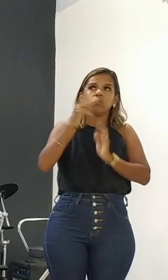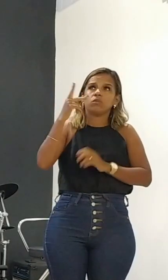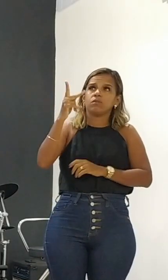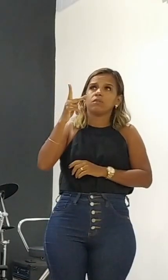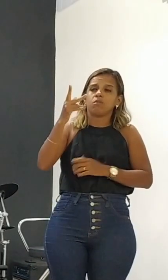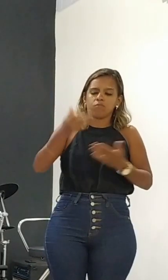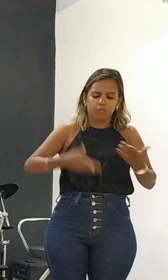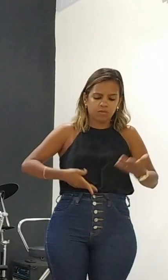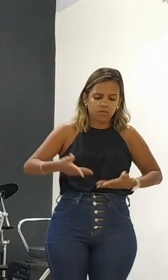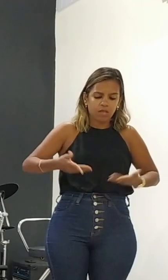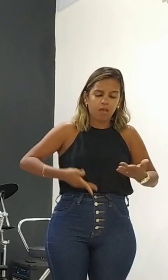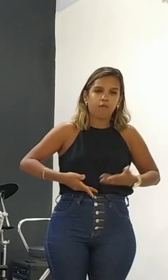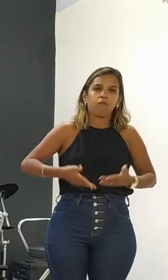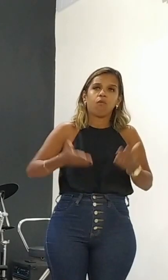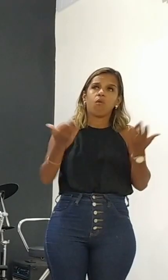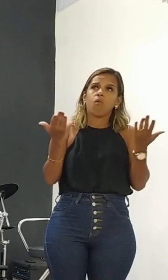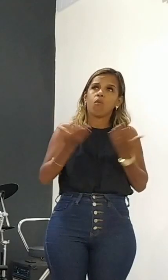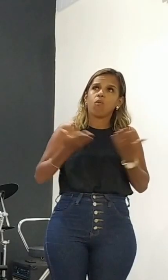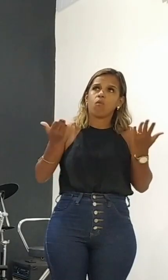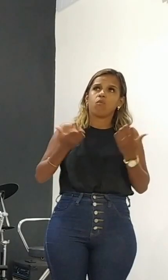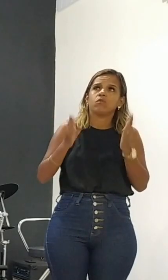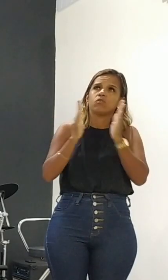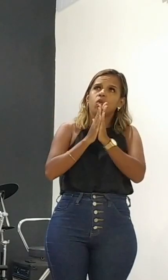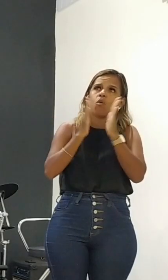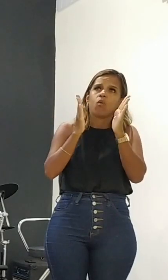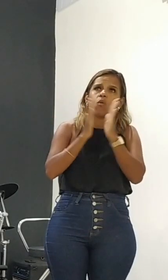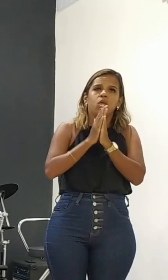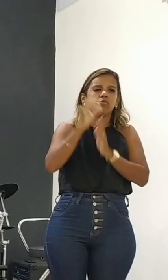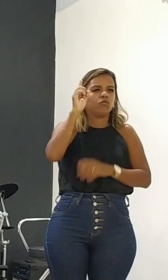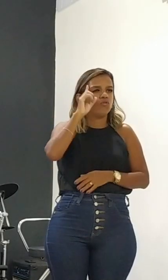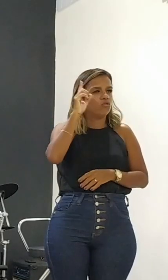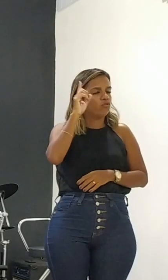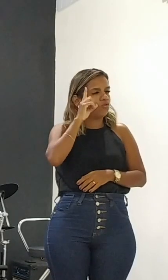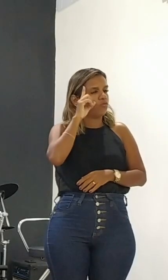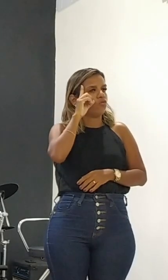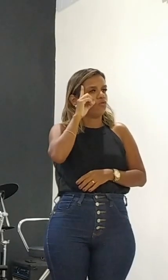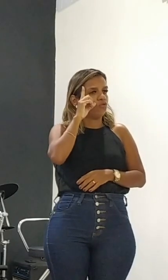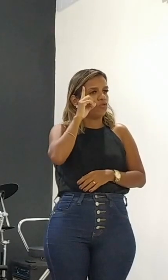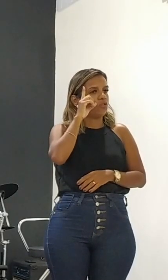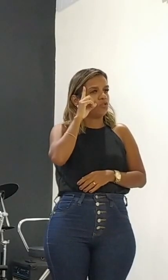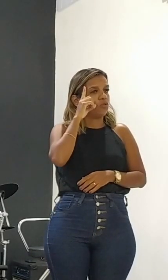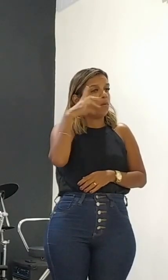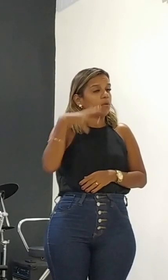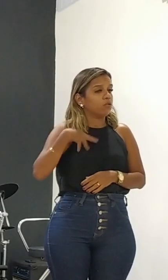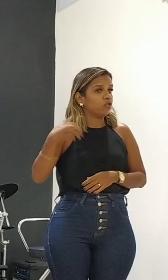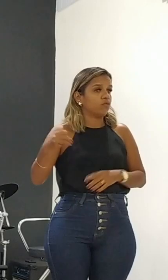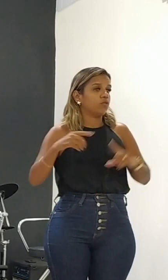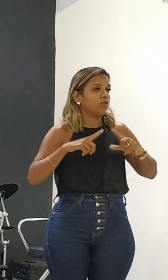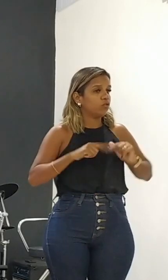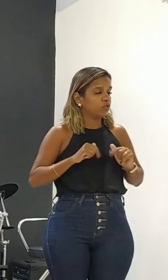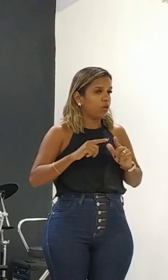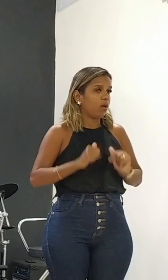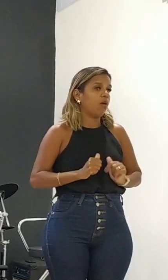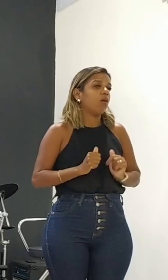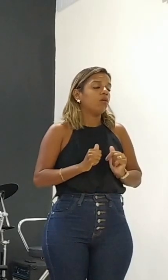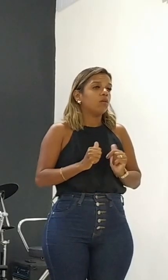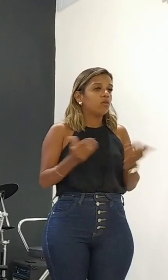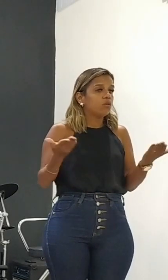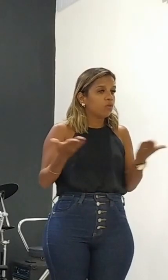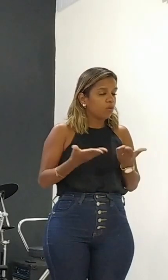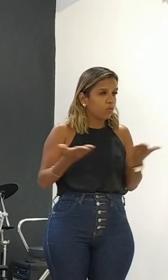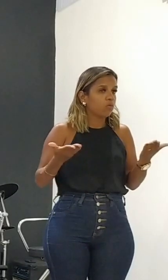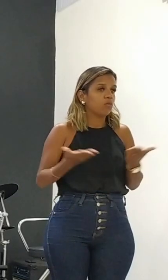hoje faço perante ti, de dia e de noite, pelos filhos de Israel, teus servos, e